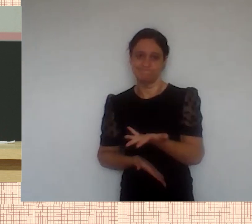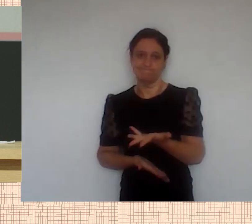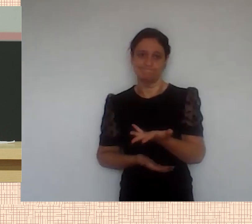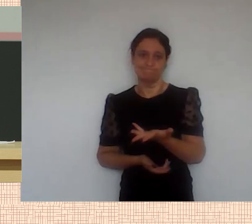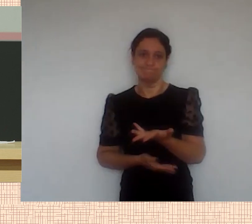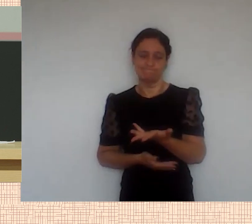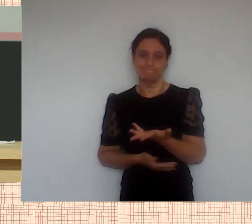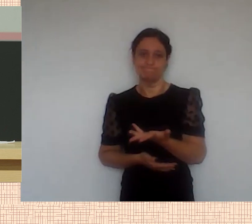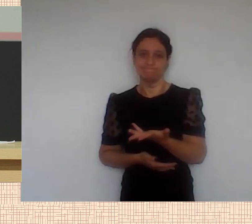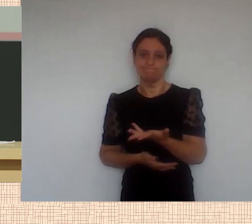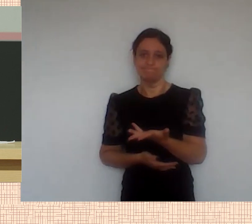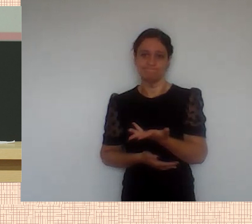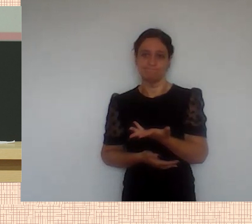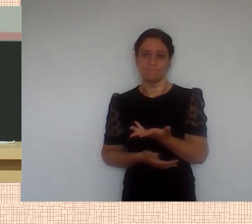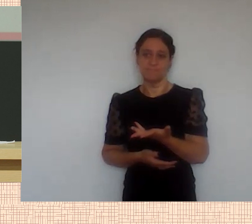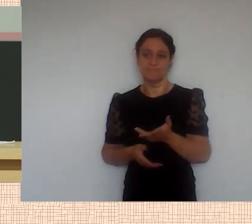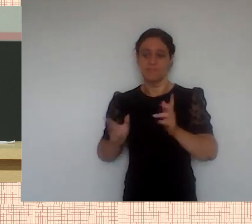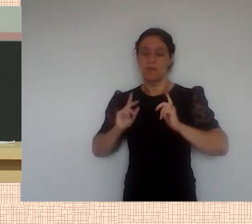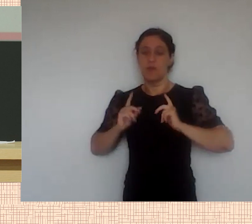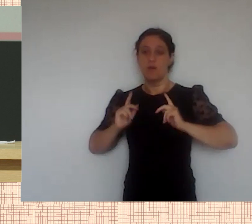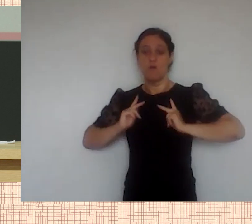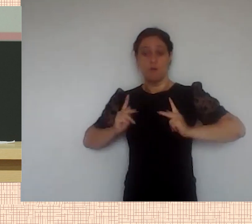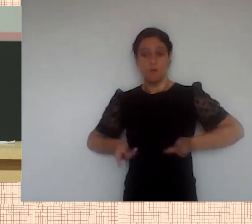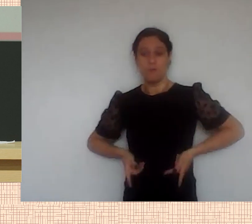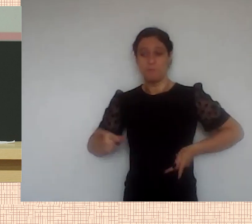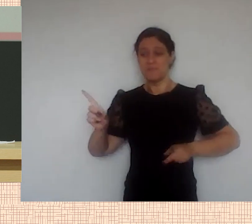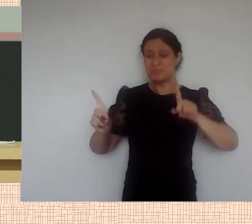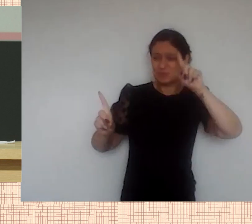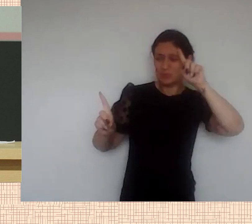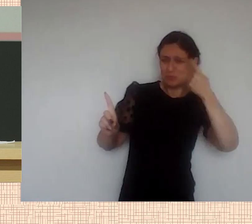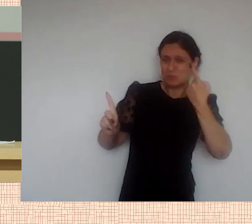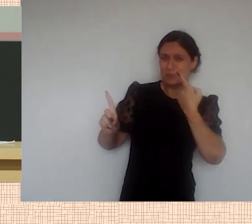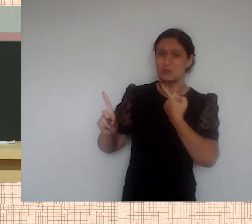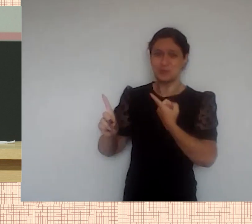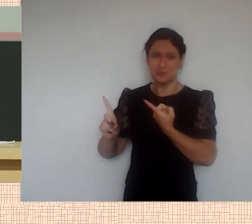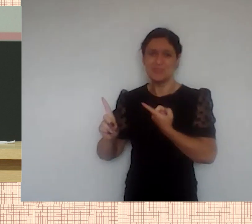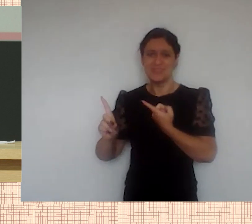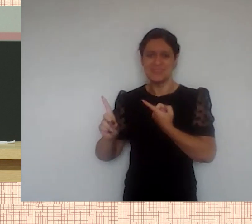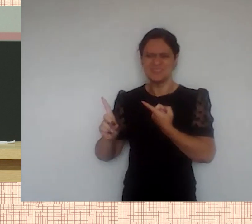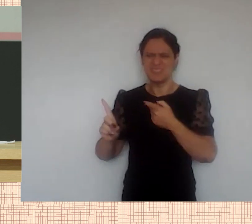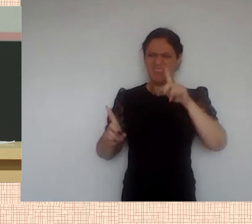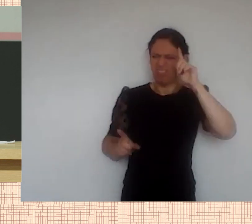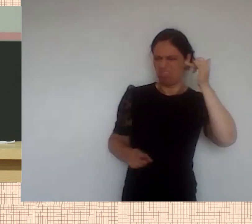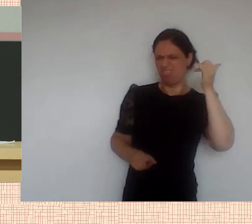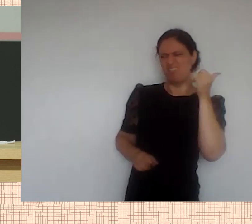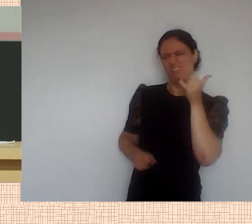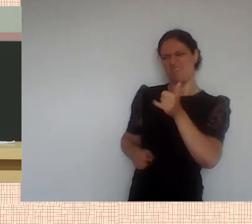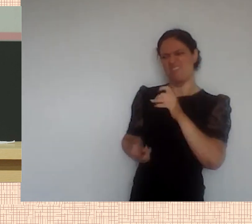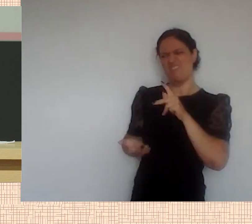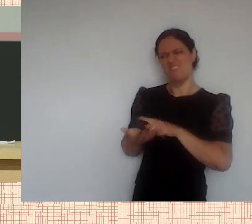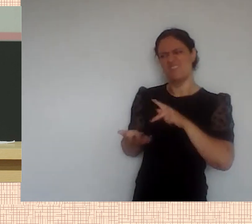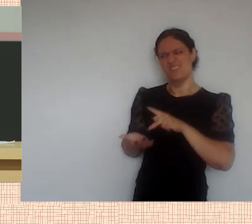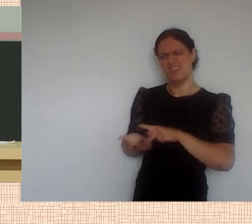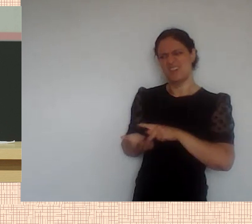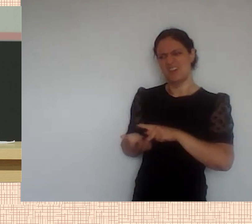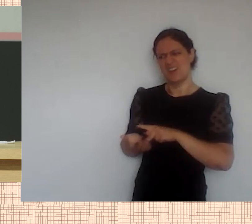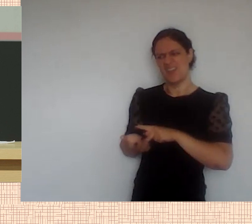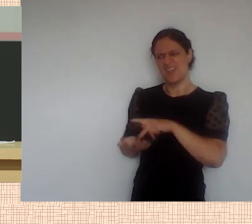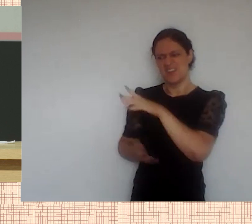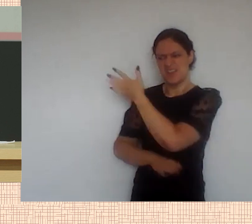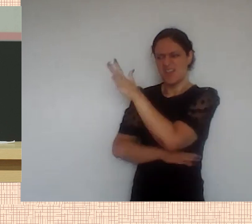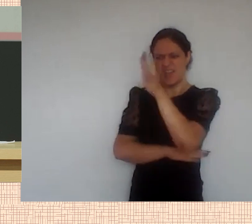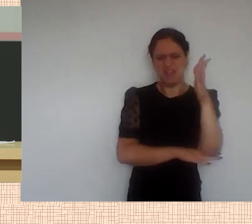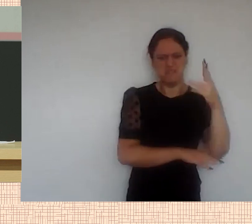colocando dúvida na palavra de Deus. Será que Deus disse mesmo que de toda a árvore do jardim vocês não